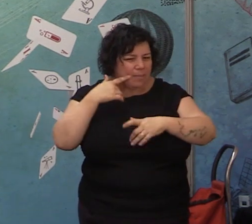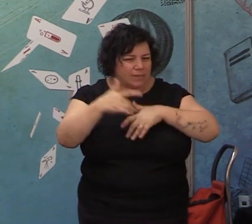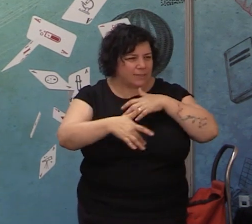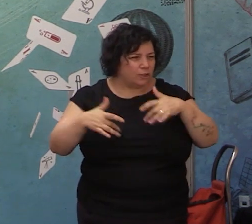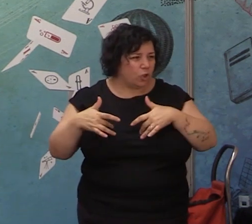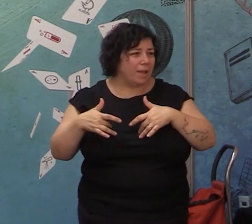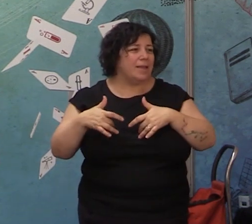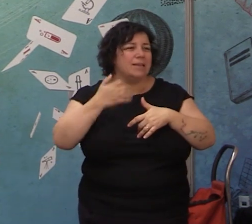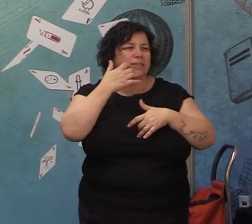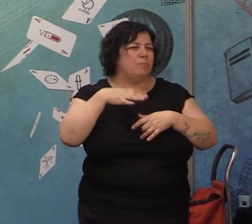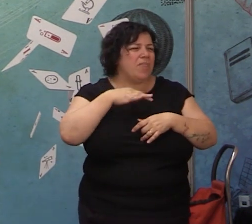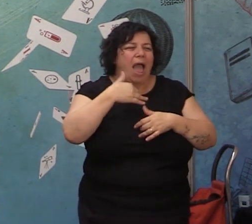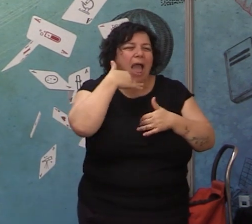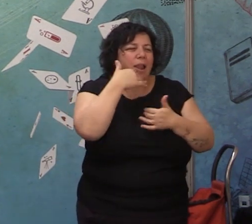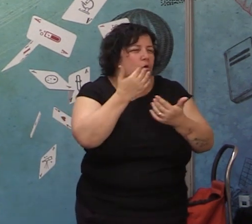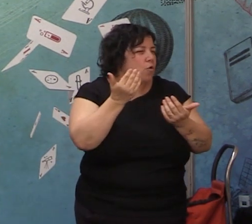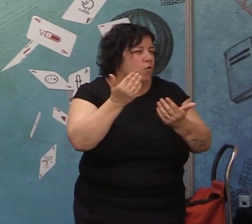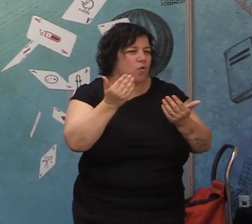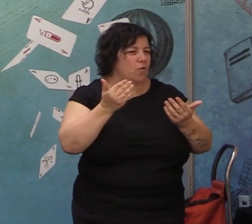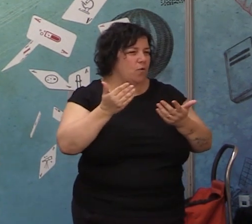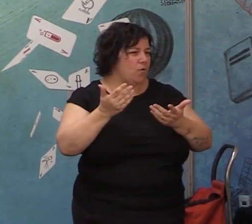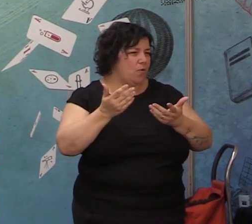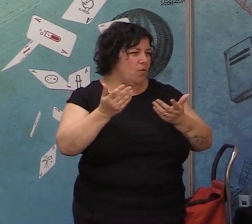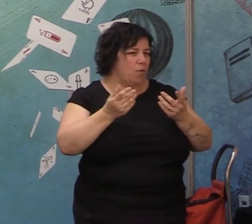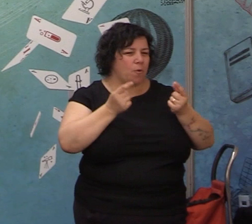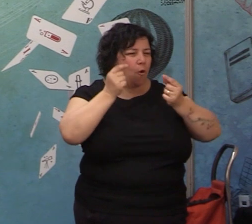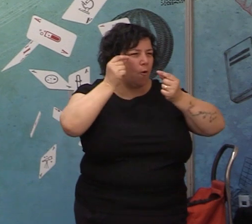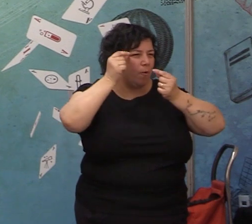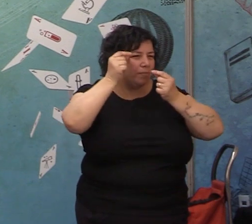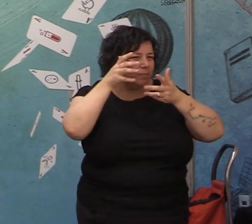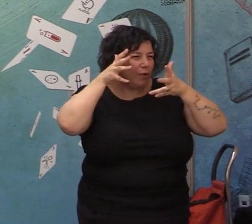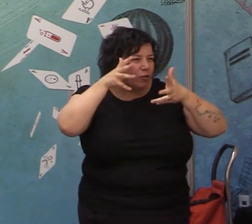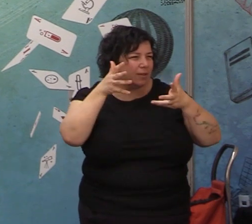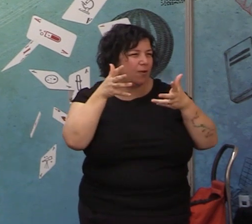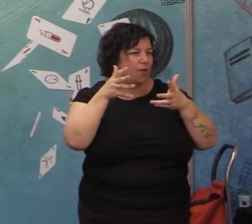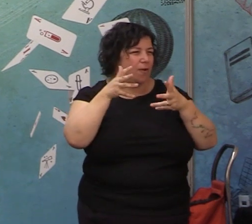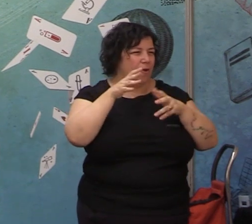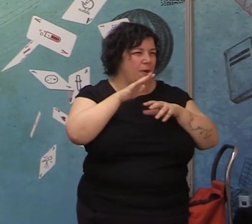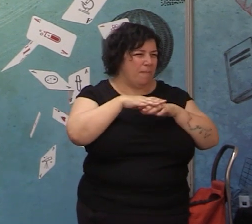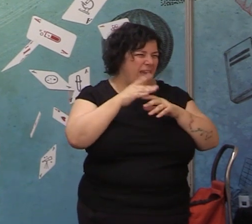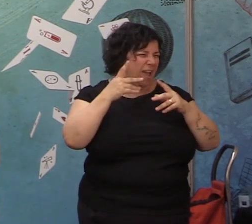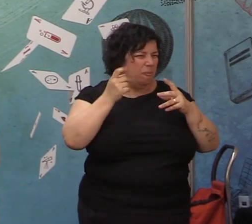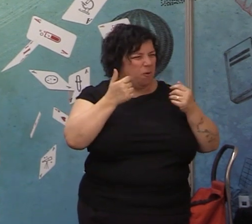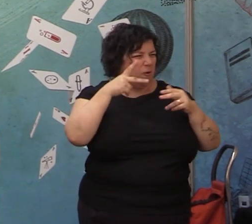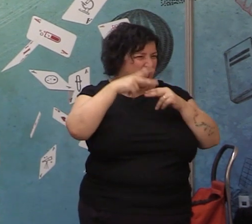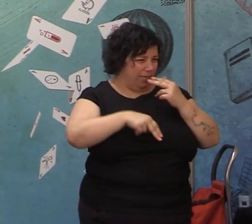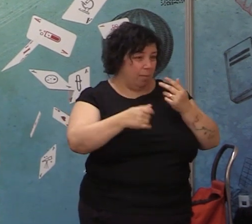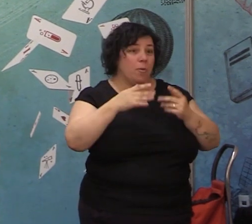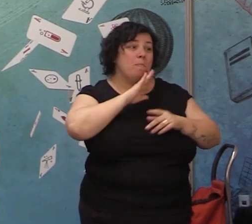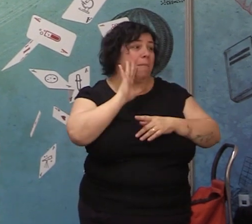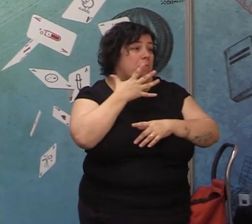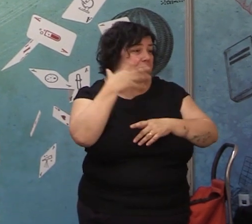síntomas. Y si podrías darnos 2 o 3 tips o recomendaciones para evitar este tipo